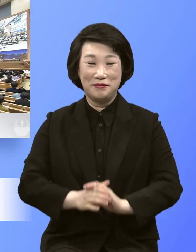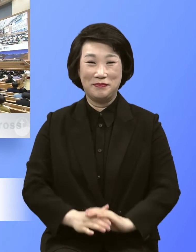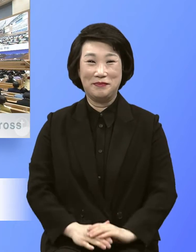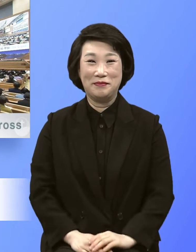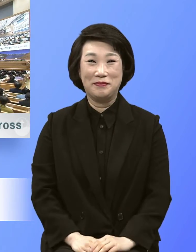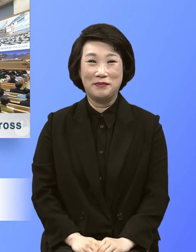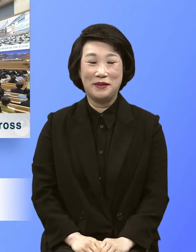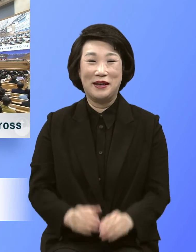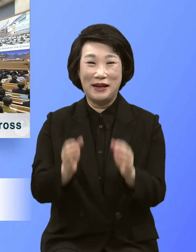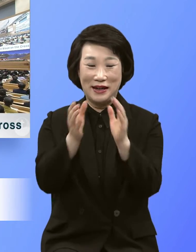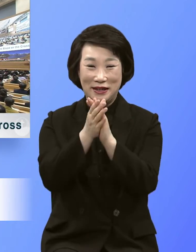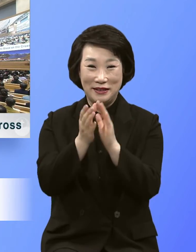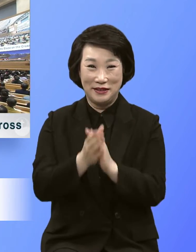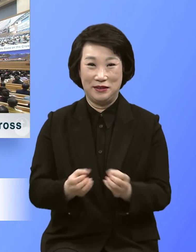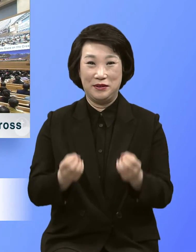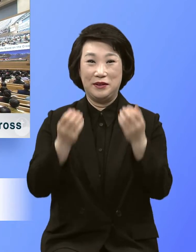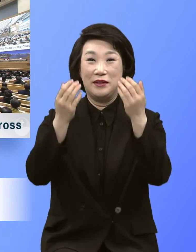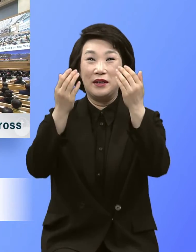할렐루야.